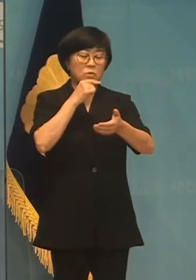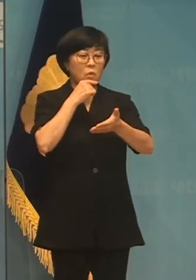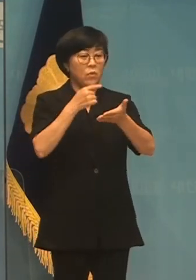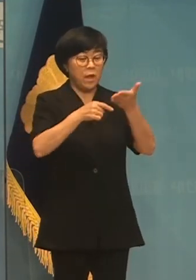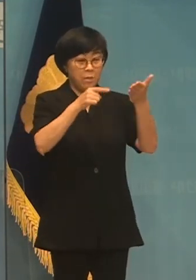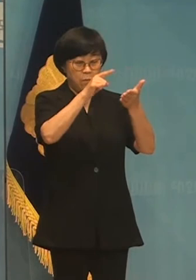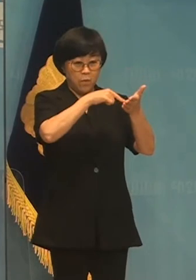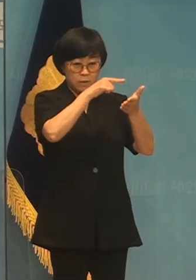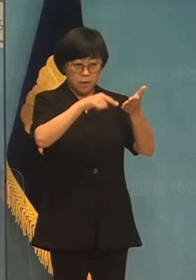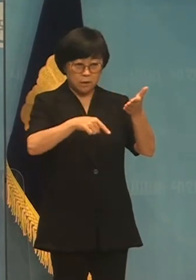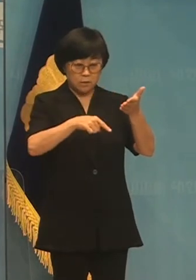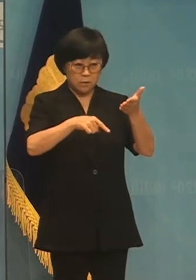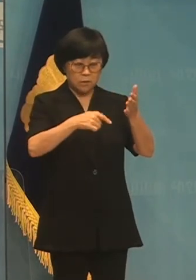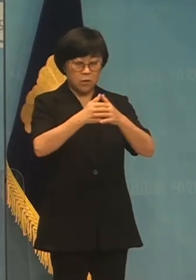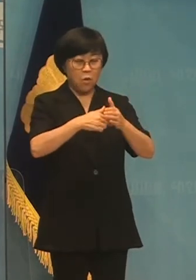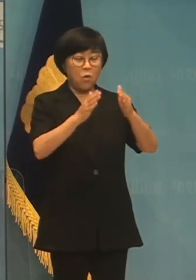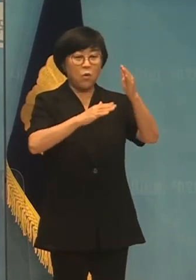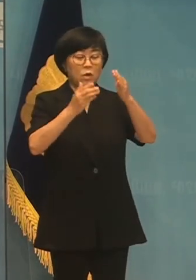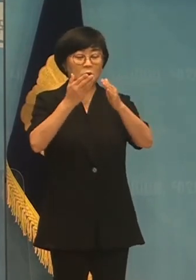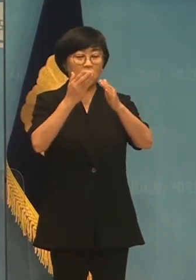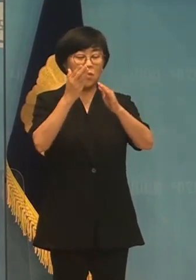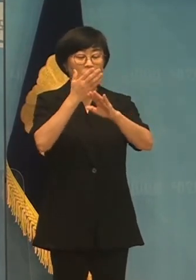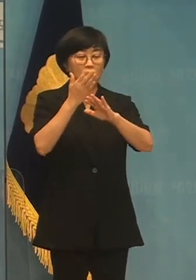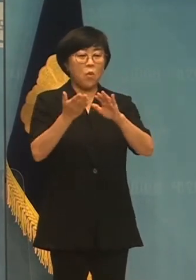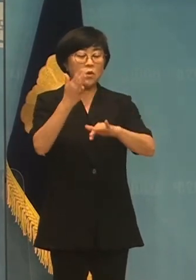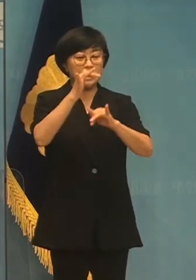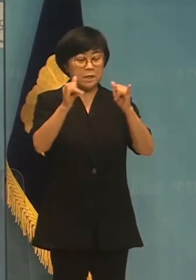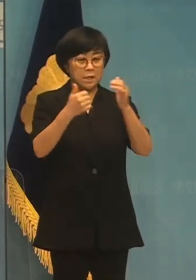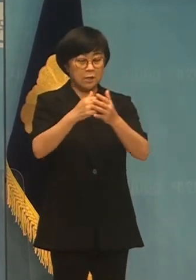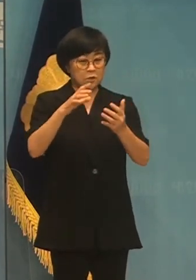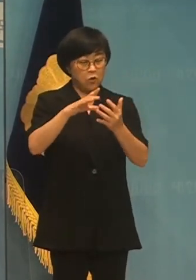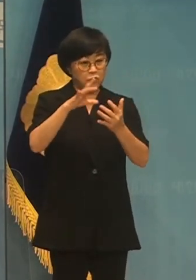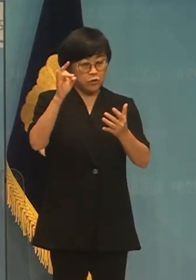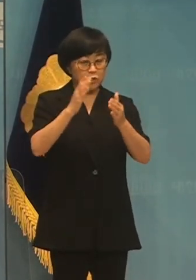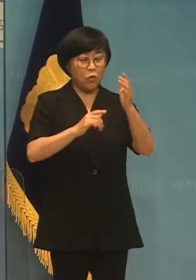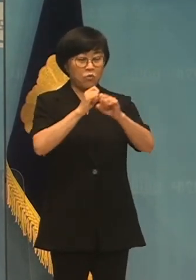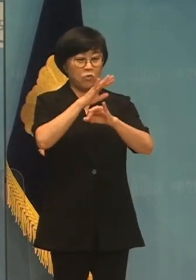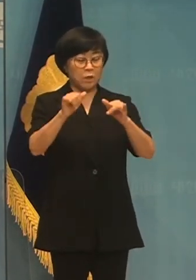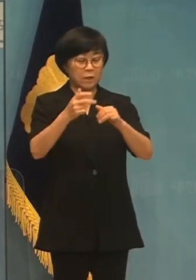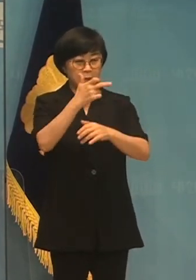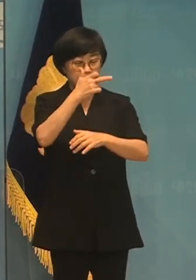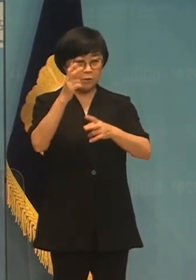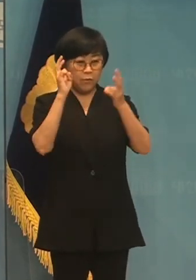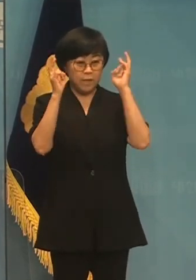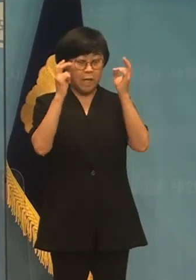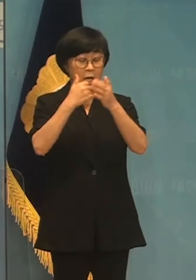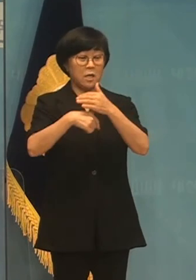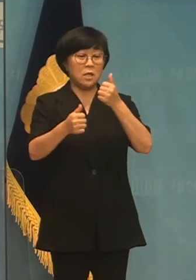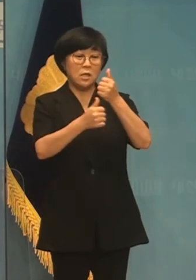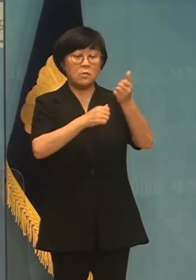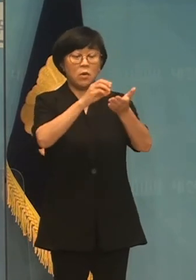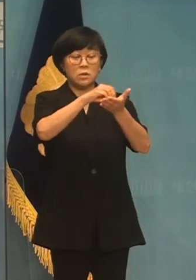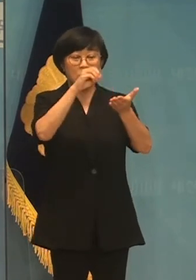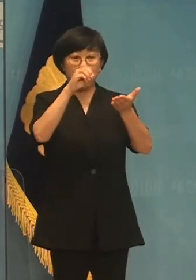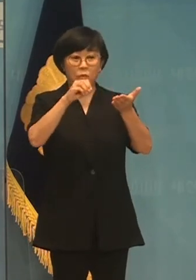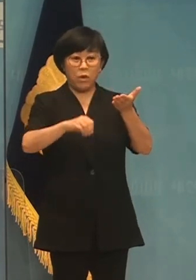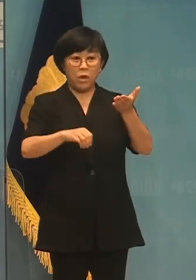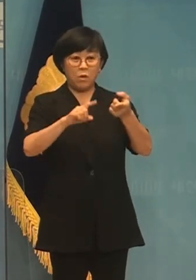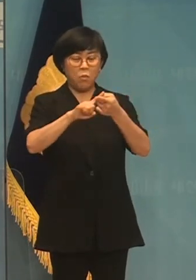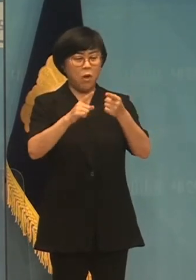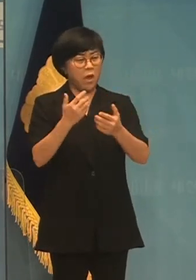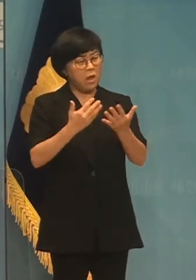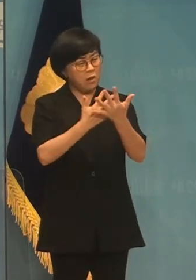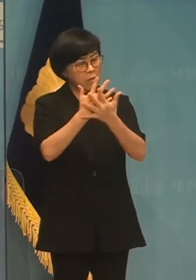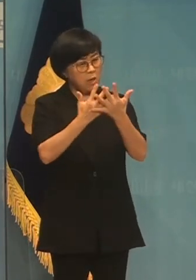청구 대상에서 고위공직자, 선출직 공무원, 대기업 임원 제외, 입증 책임의